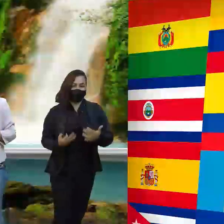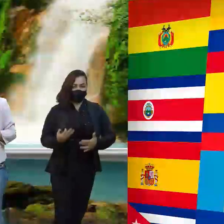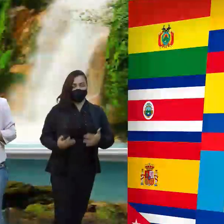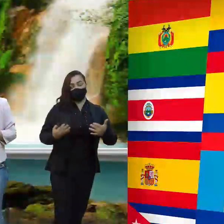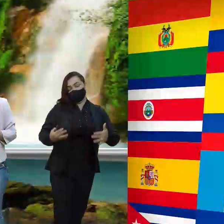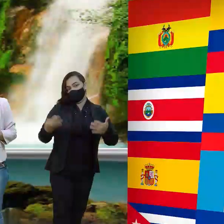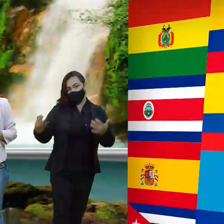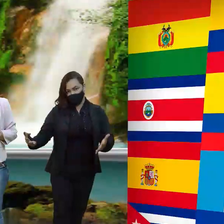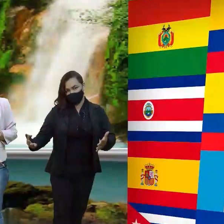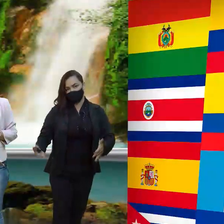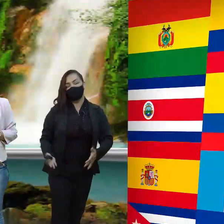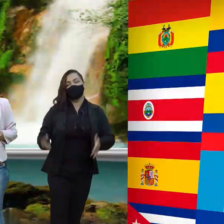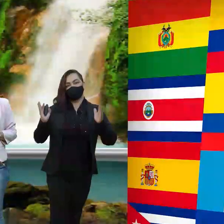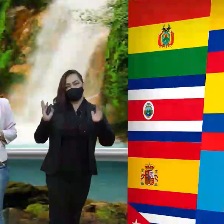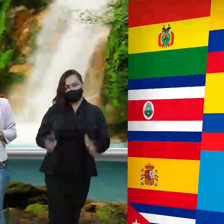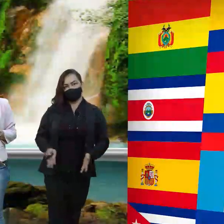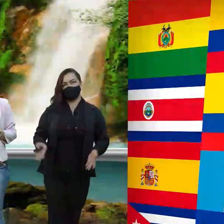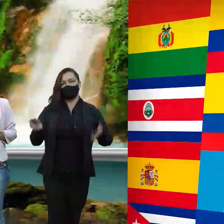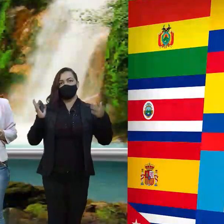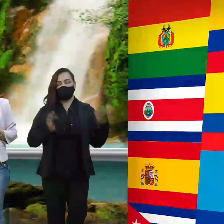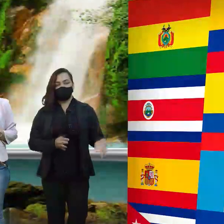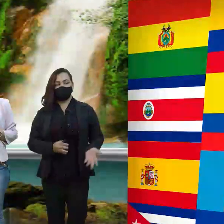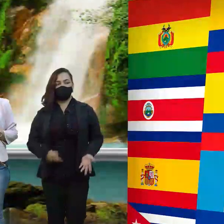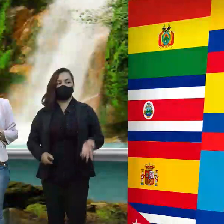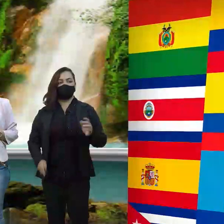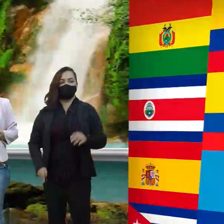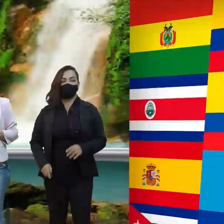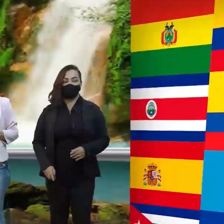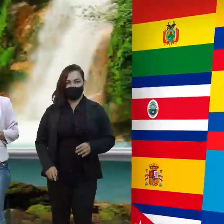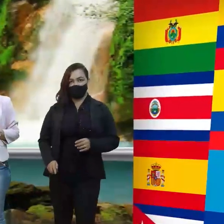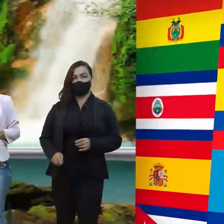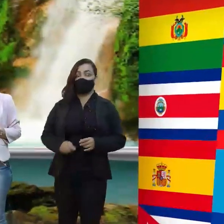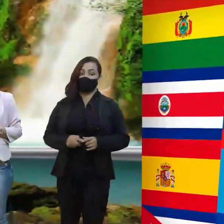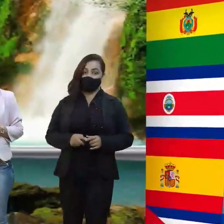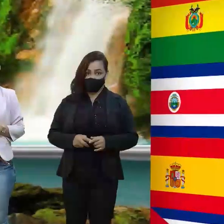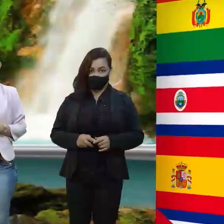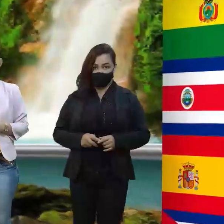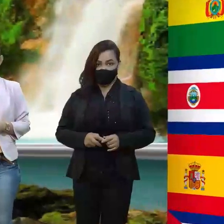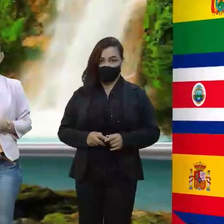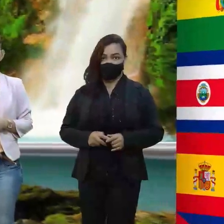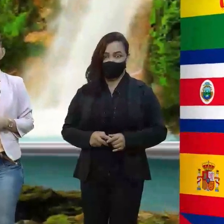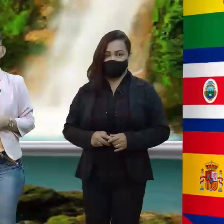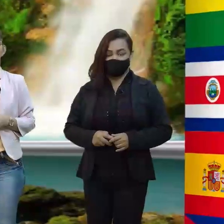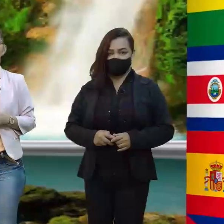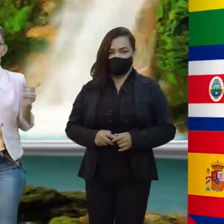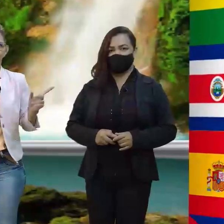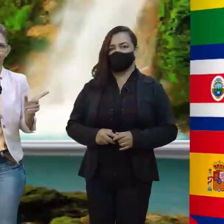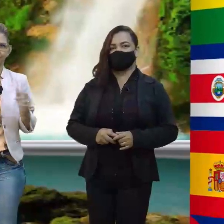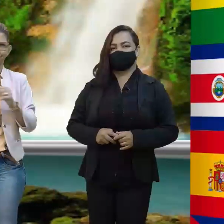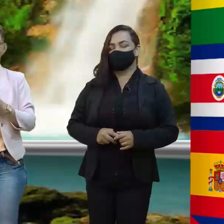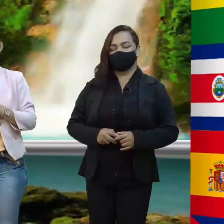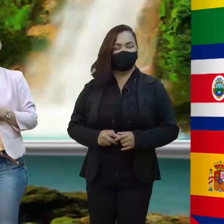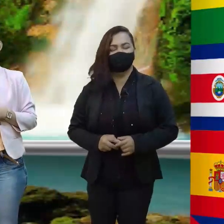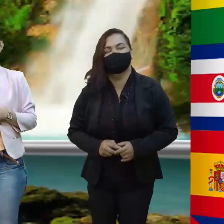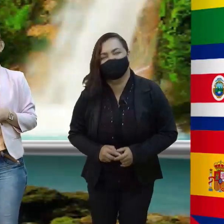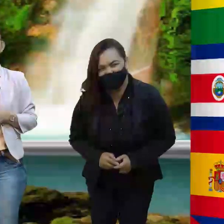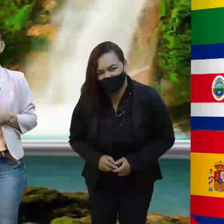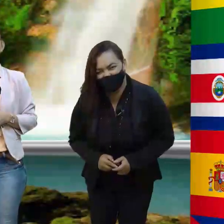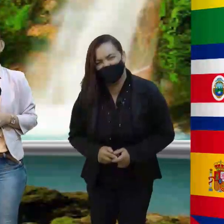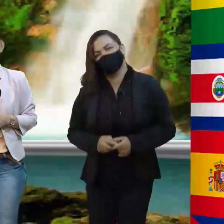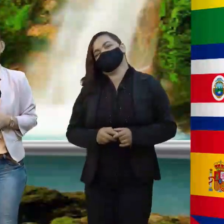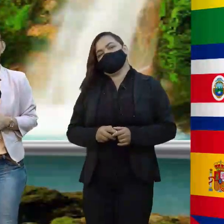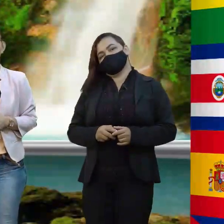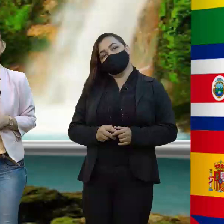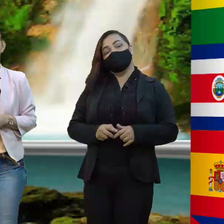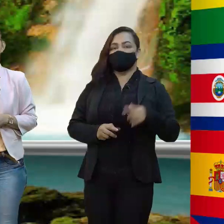essa sensação de posse, você vai saber que está utilizando o verbo haber. Certinho? Tener.